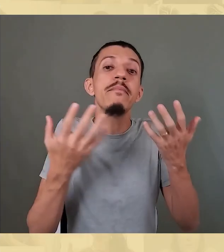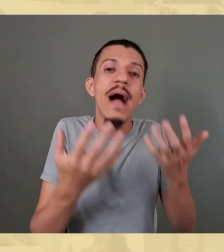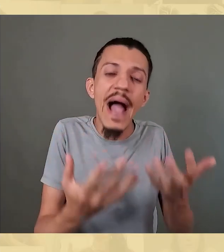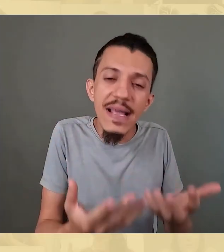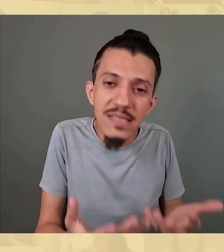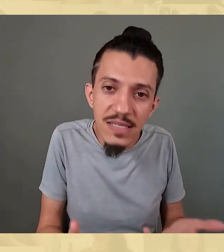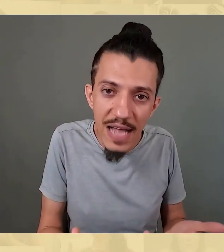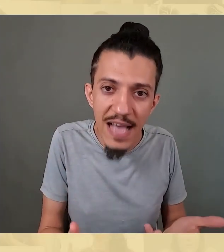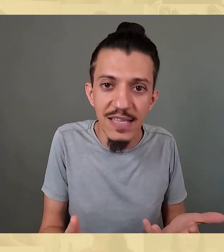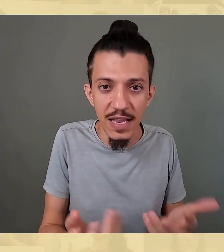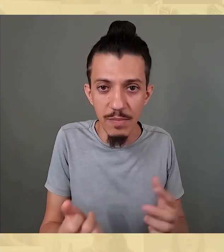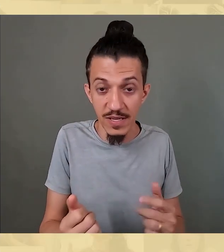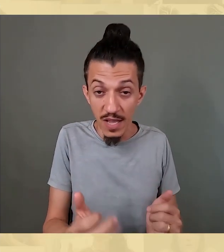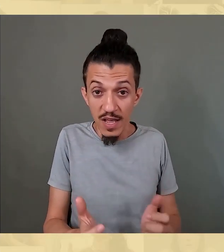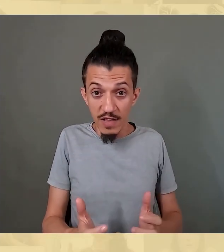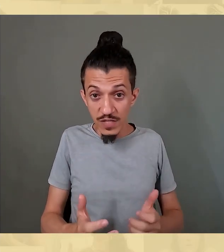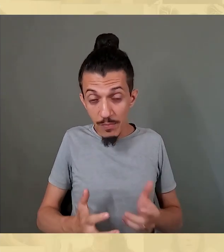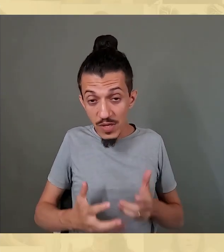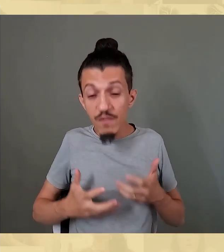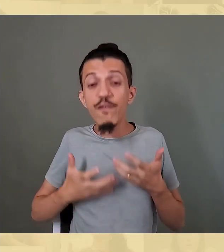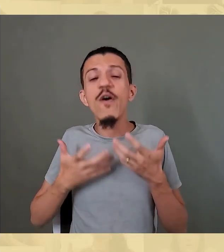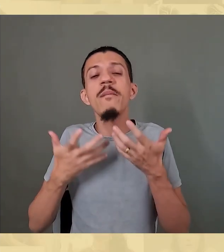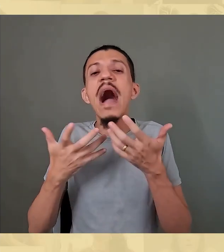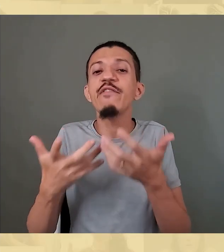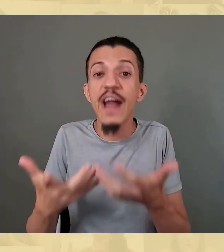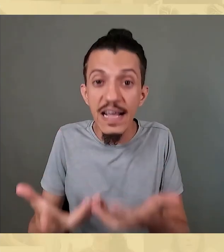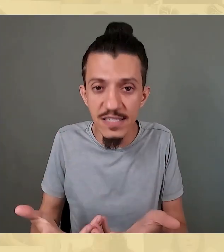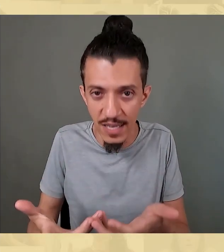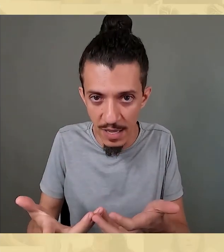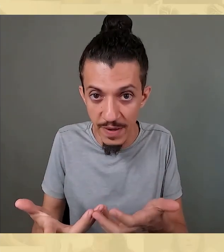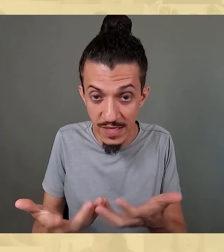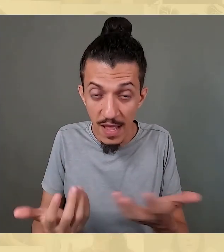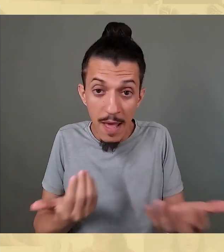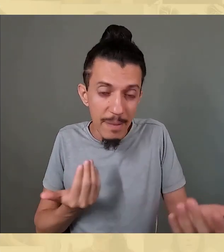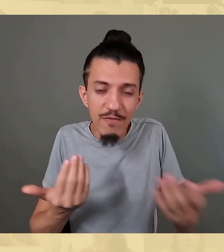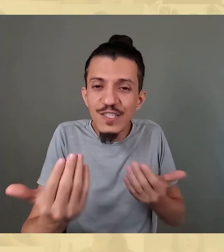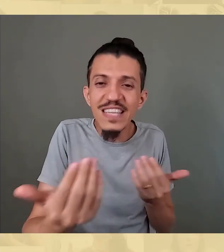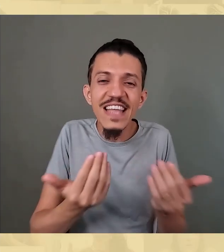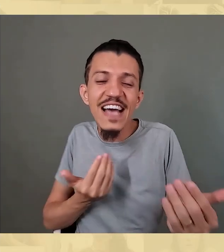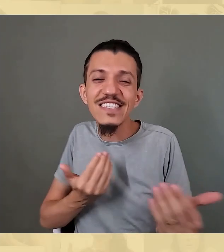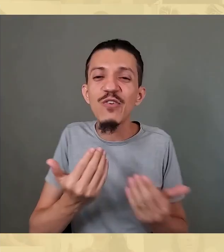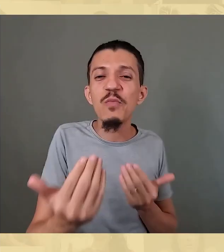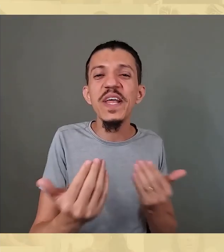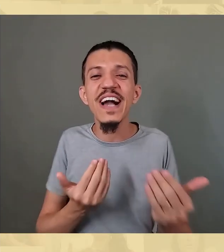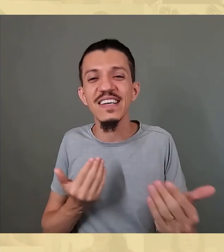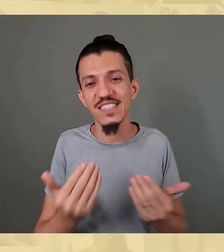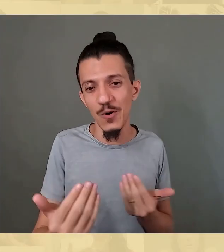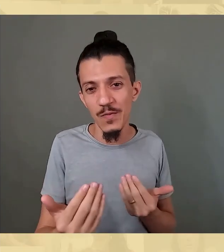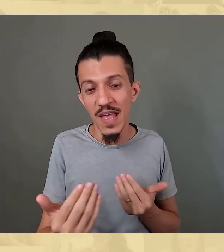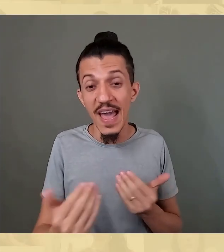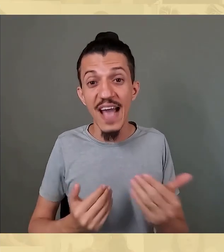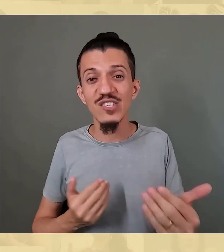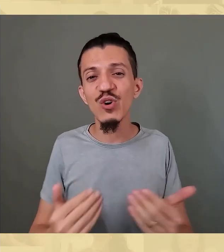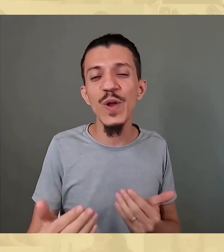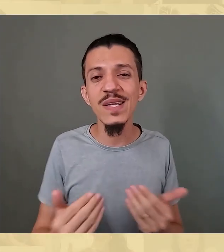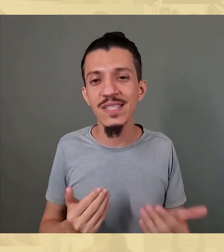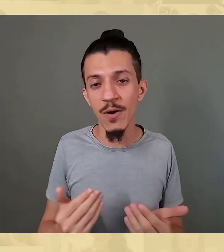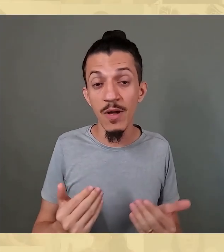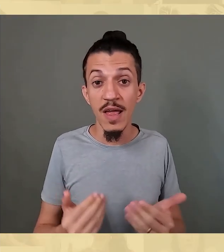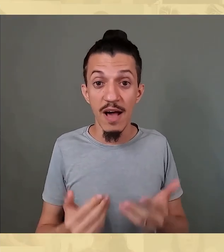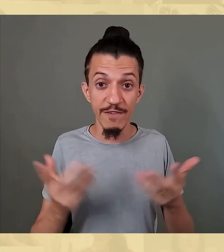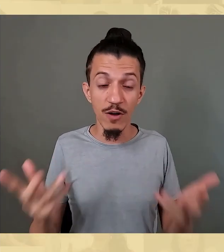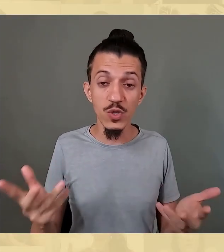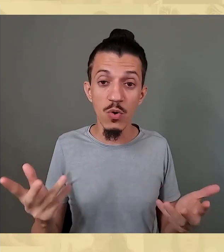saiba mais sinais da Libras, que você possa formar frases em Libras para você ter essa comunicação, essa